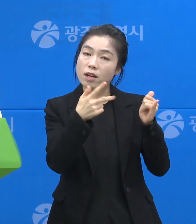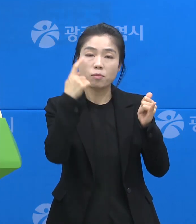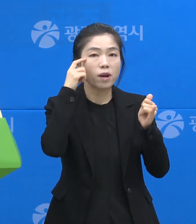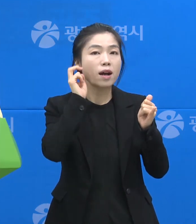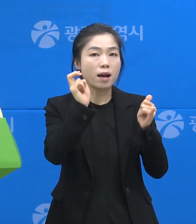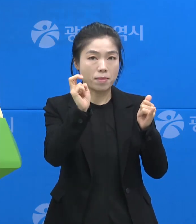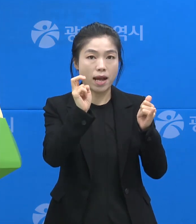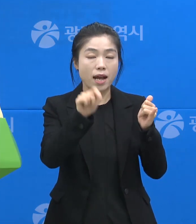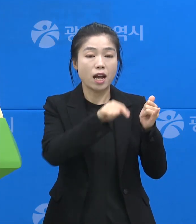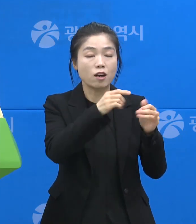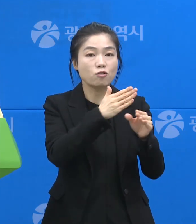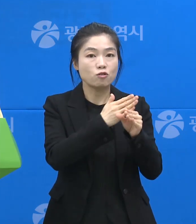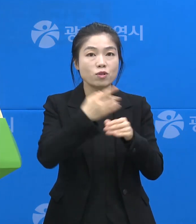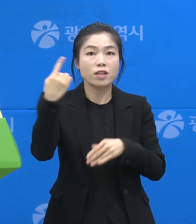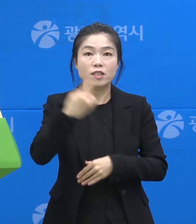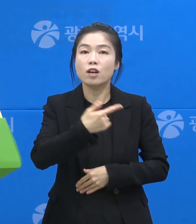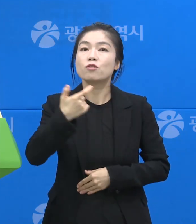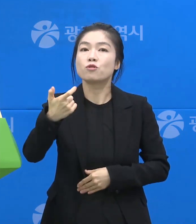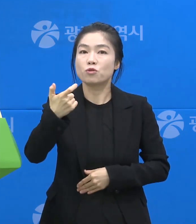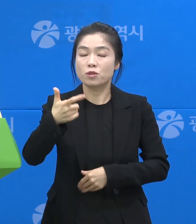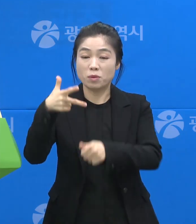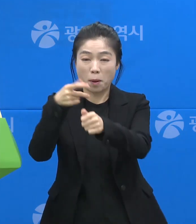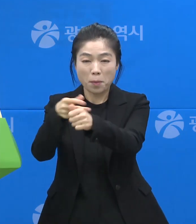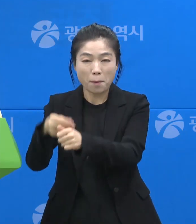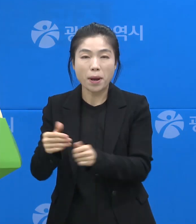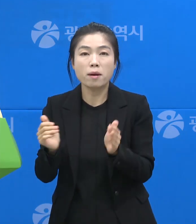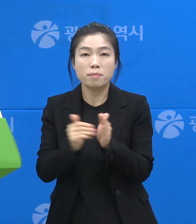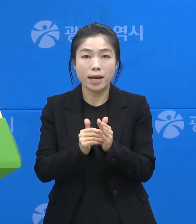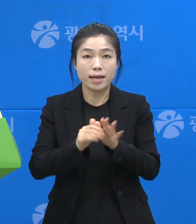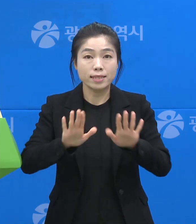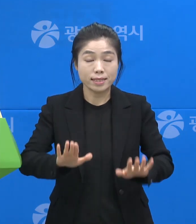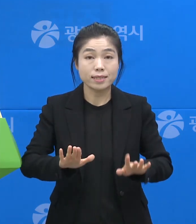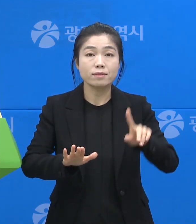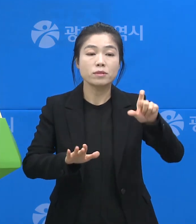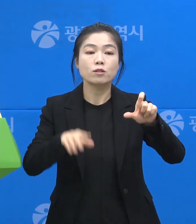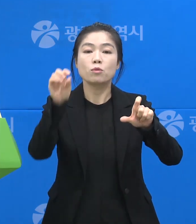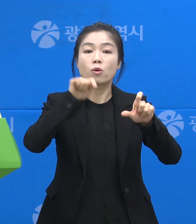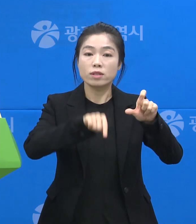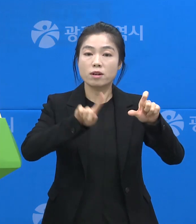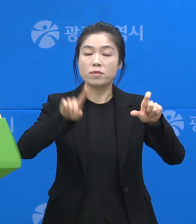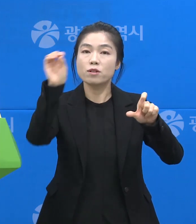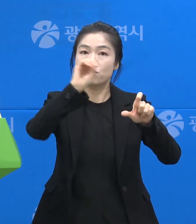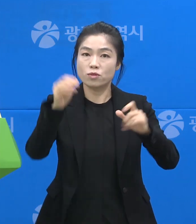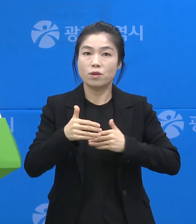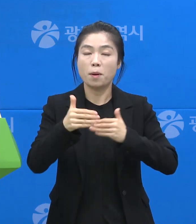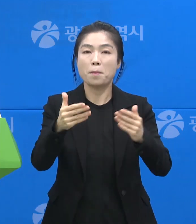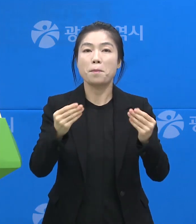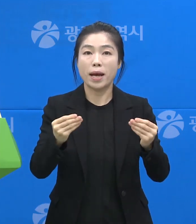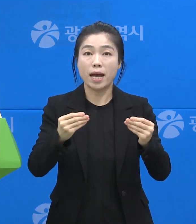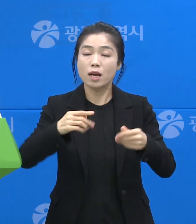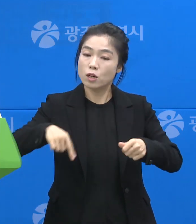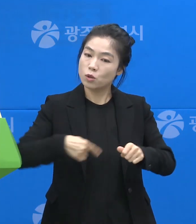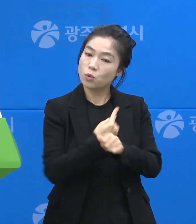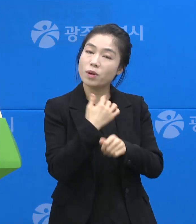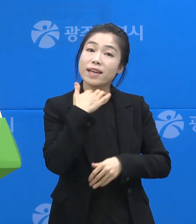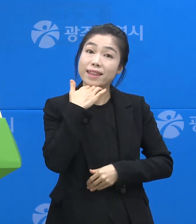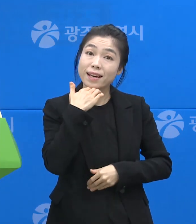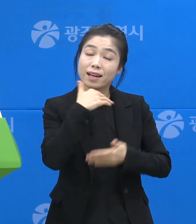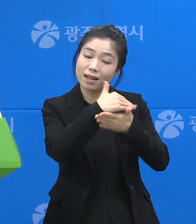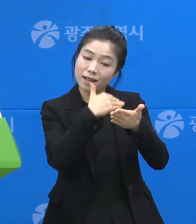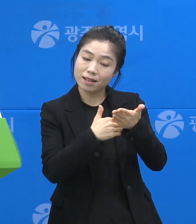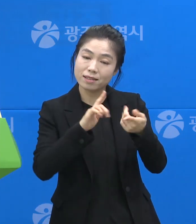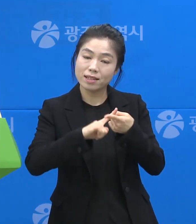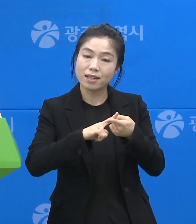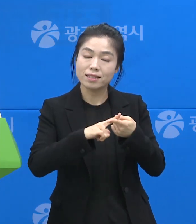예상하고 있습니다. 그래서 1,060건을 접종해서 현재 15.1% 진행됐습니다. 나머지 연령은 그